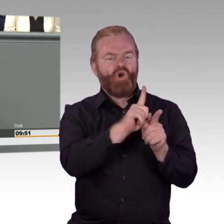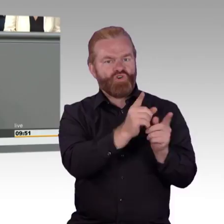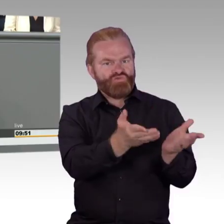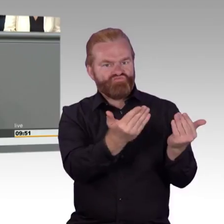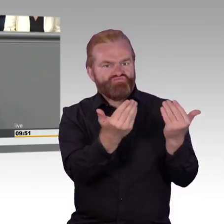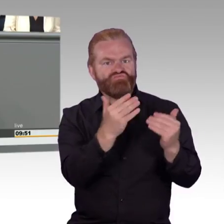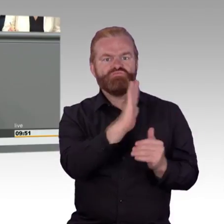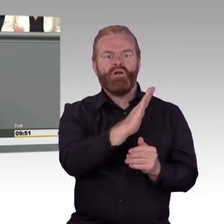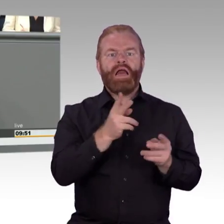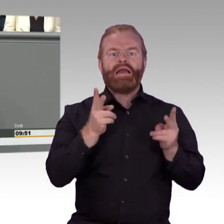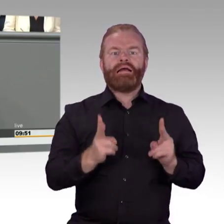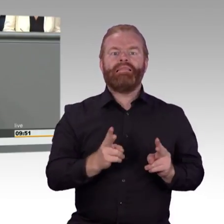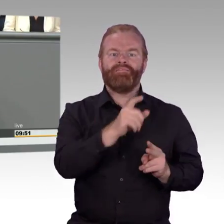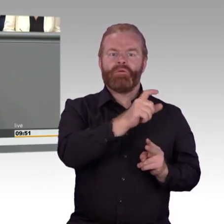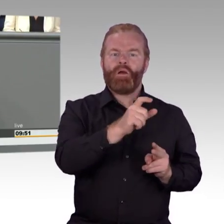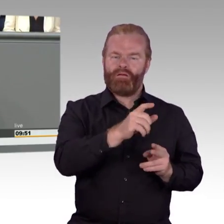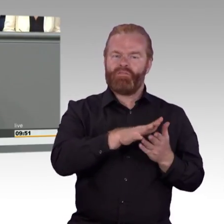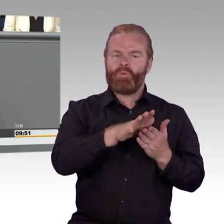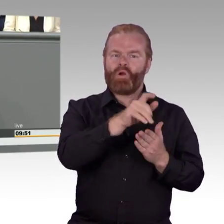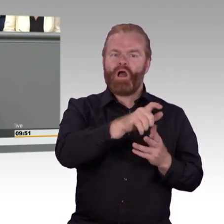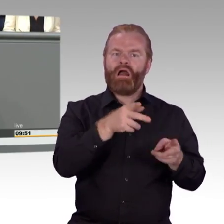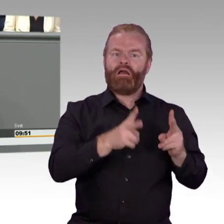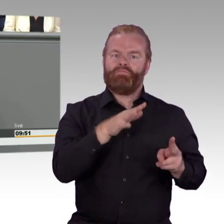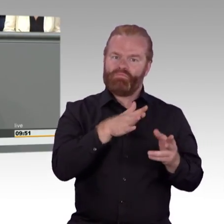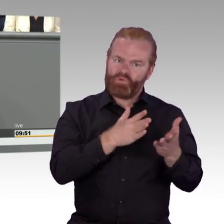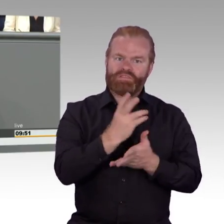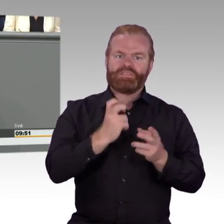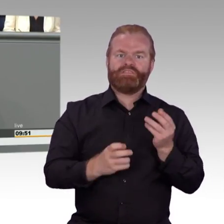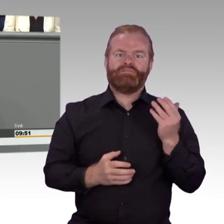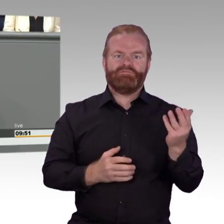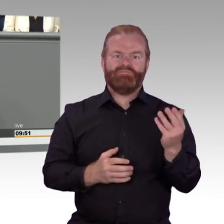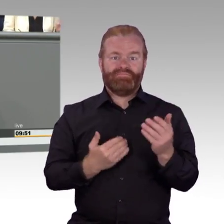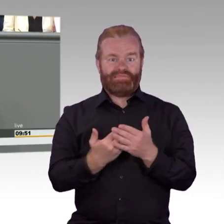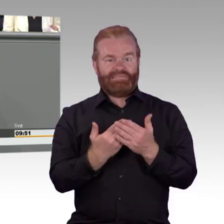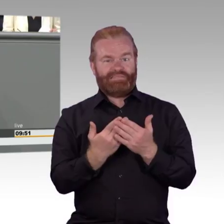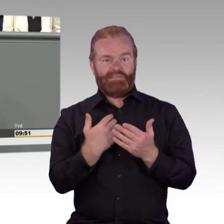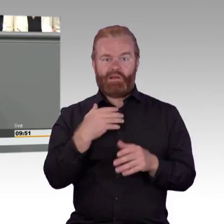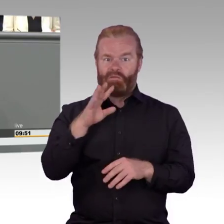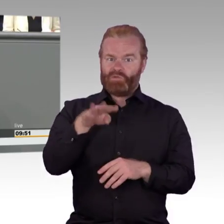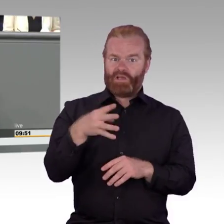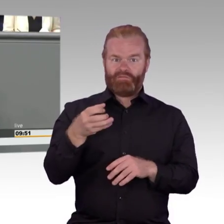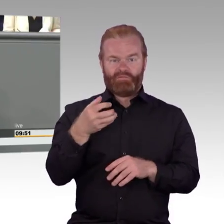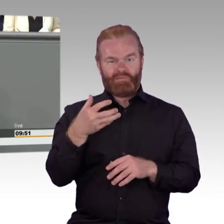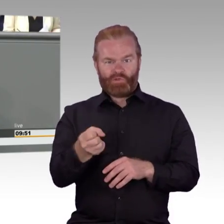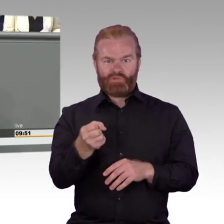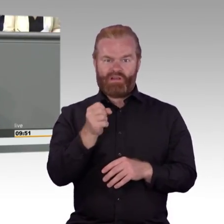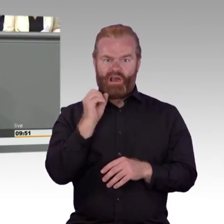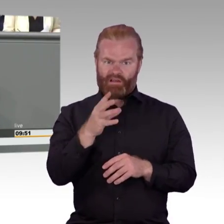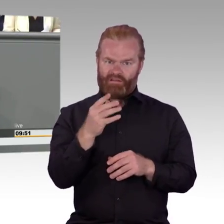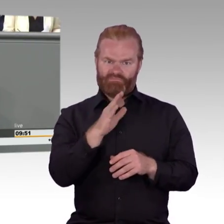einer Rechtsfrage beteiligen. Es ist auch im Interesse von Unternehmen selbst, weil es besser und ökonomischer